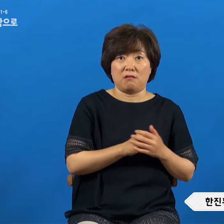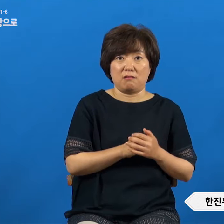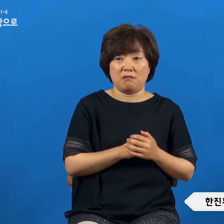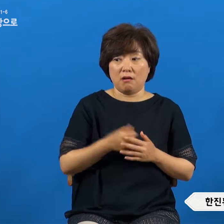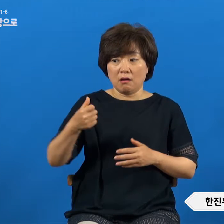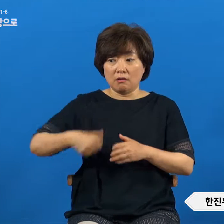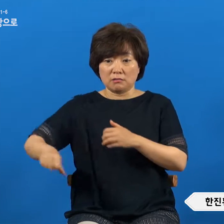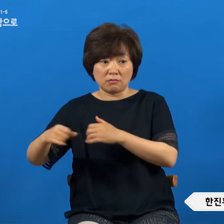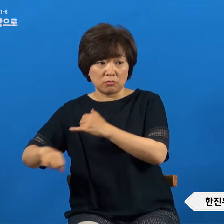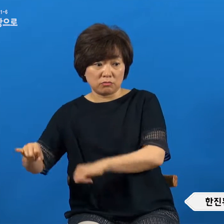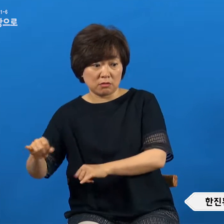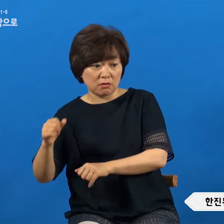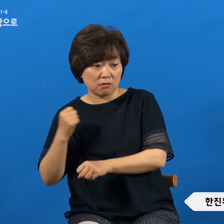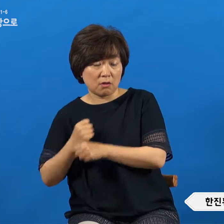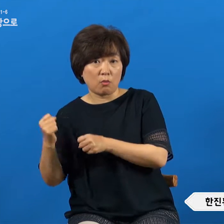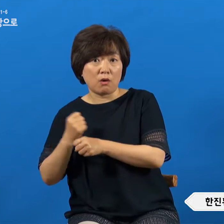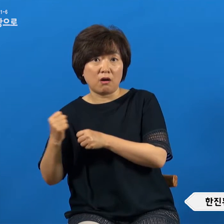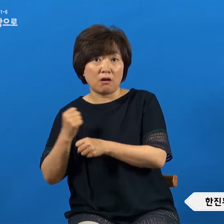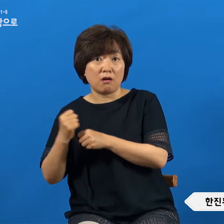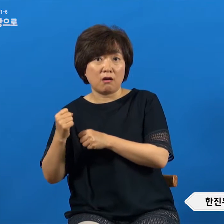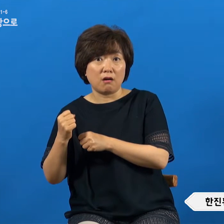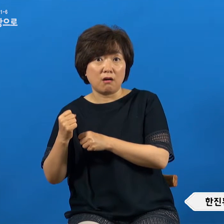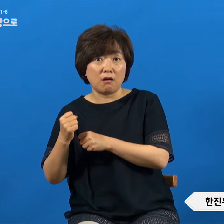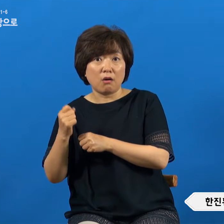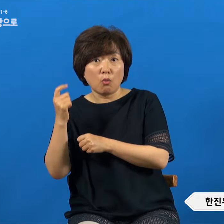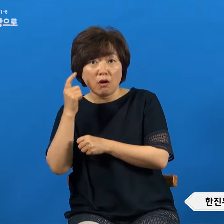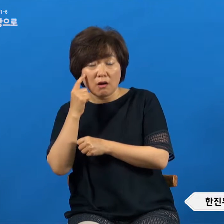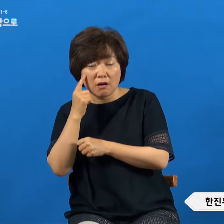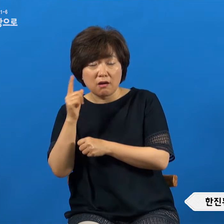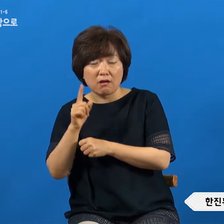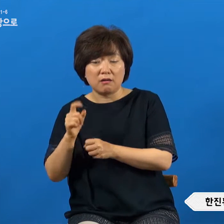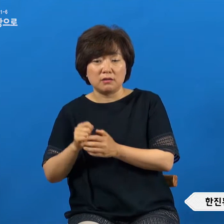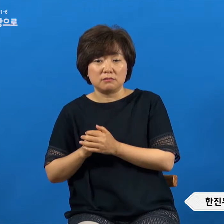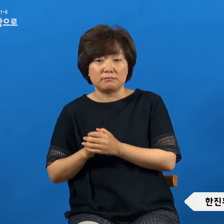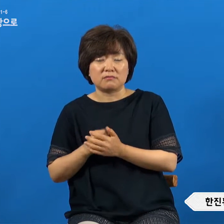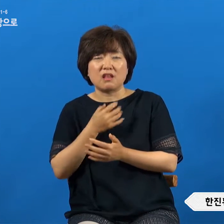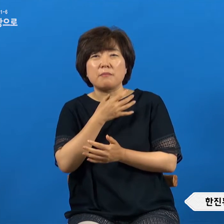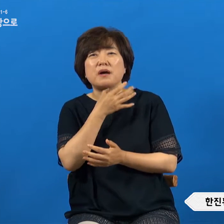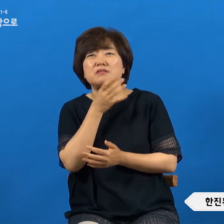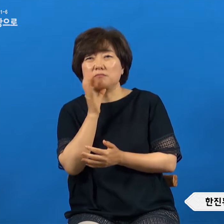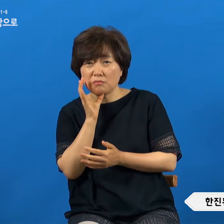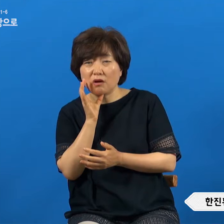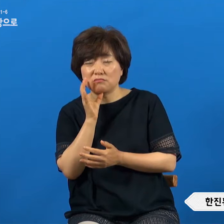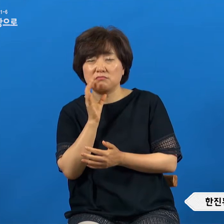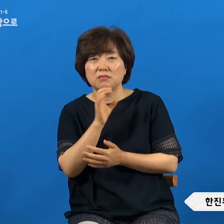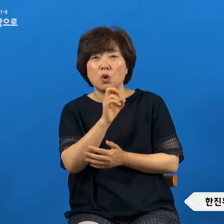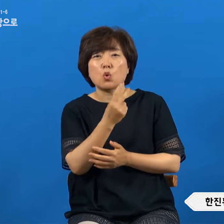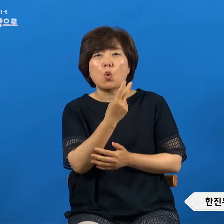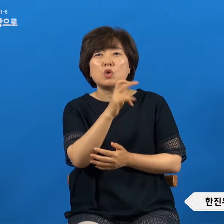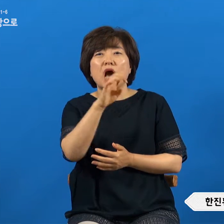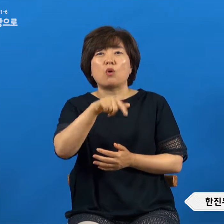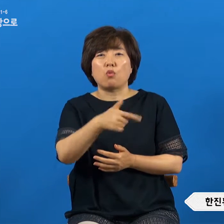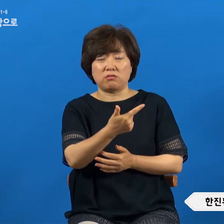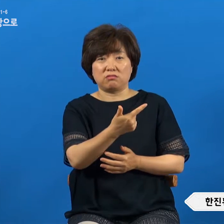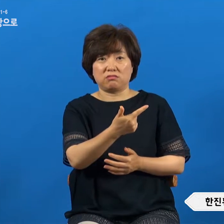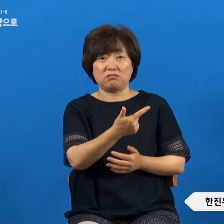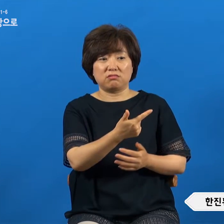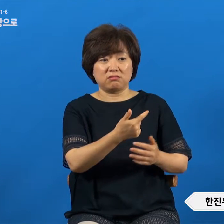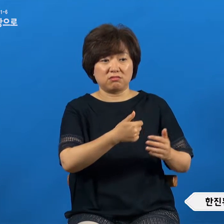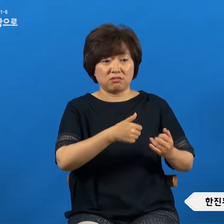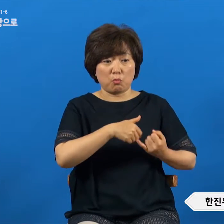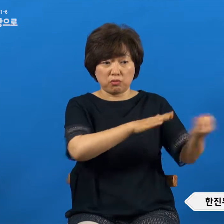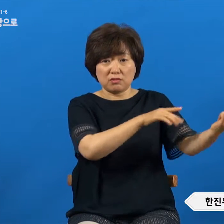자녀들이 당황을 했습니다. 왜냐하면 연세가 많아지면 요양원에 가는 것은 미국에서는 흔한